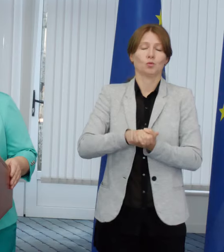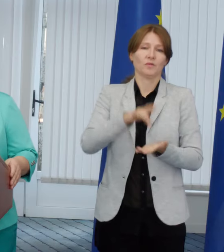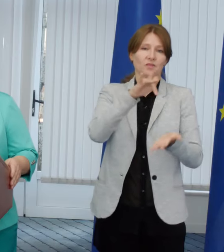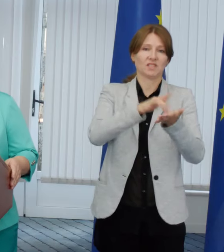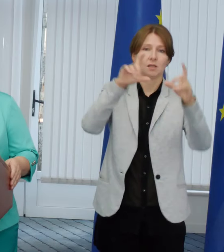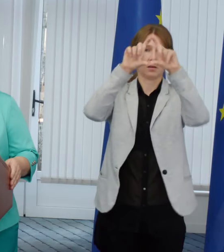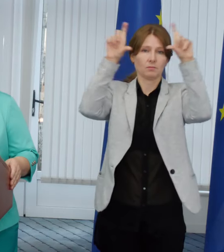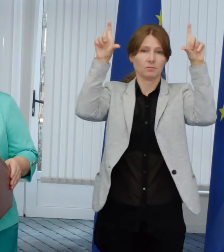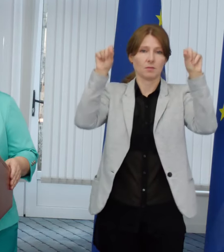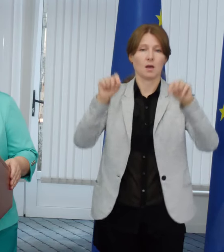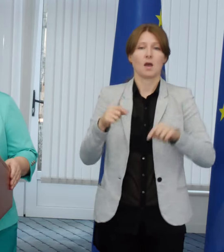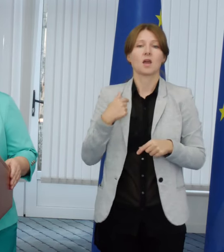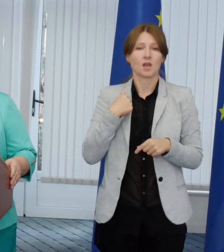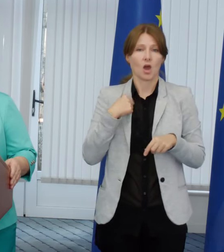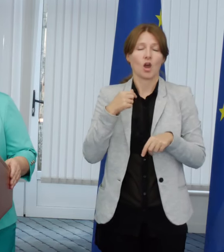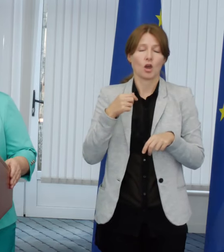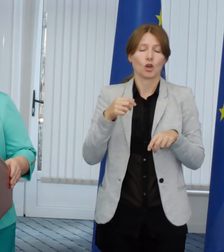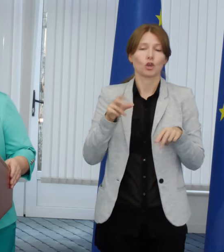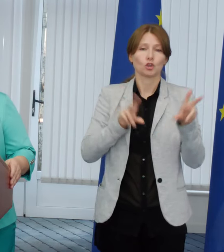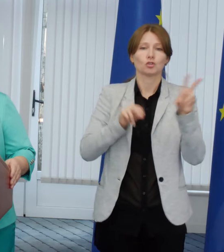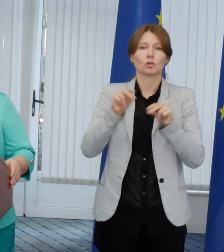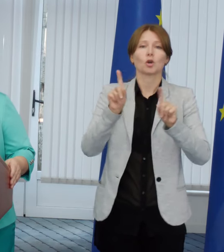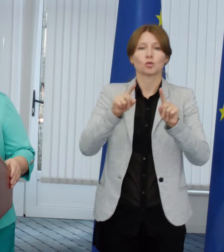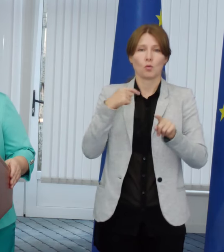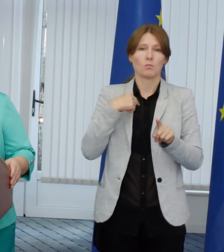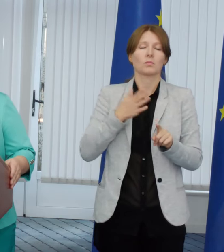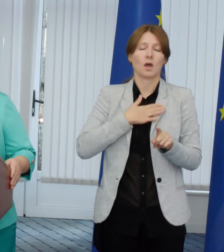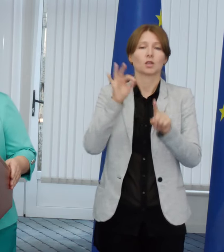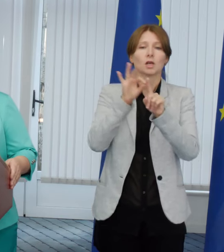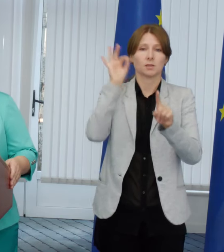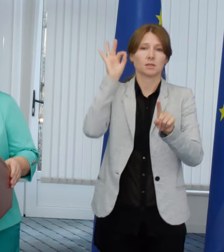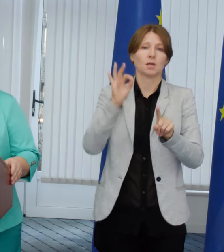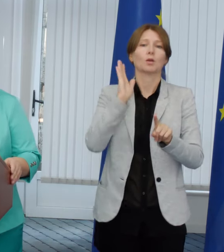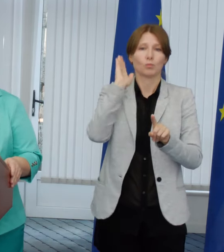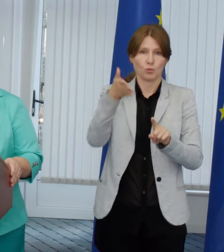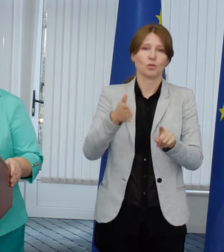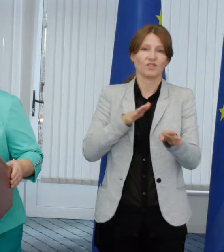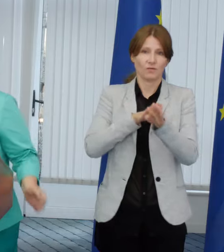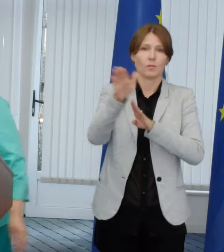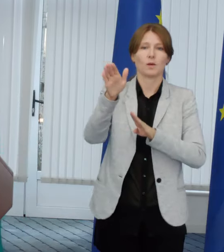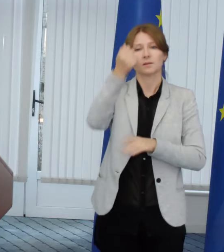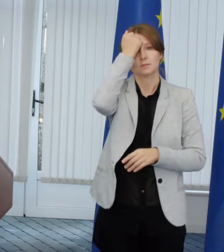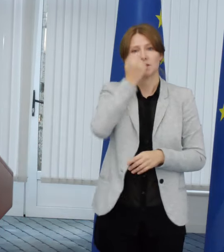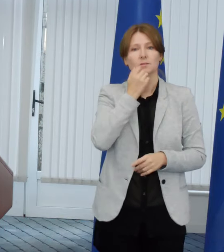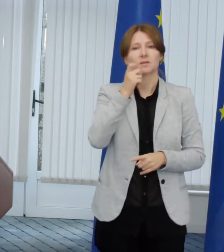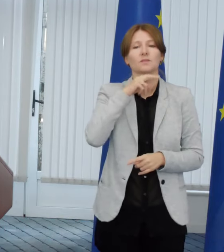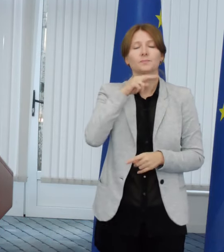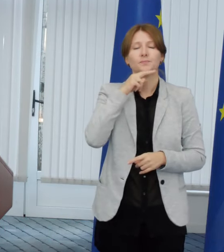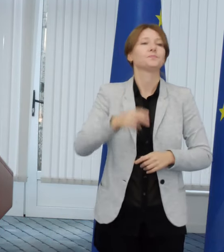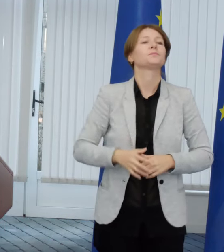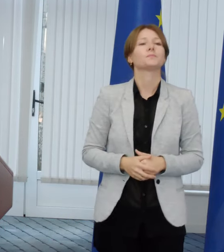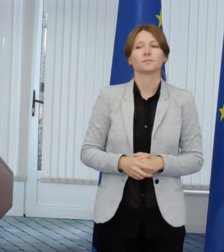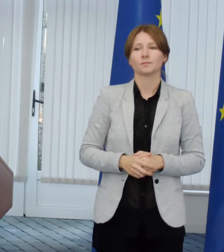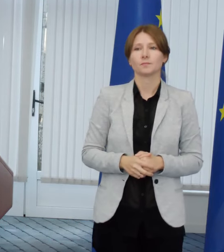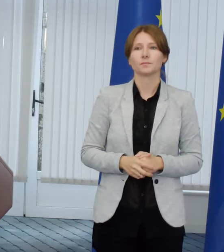plasament. Socot că toți împreună vom atinge obiectivele propuse. Vă mulțumesc! Vă mulțumim